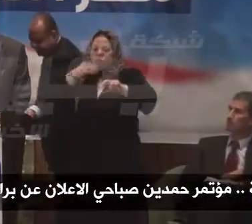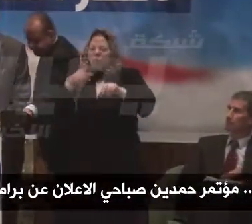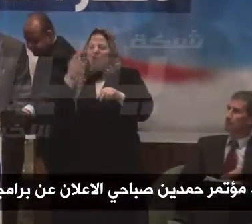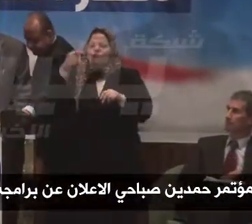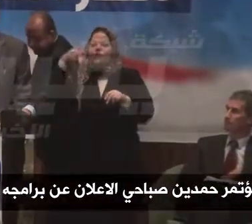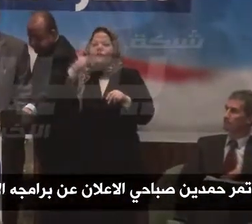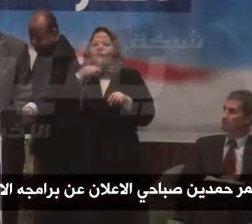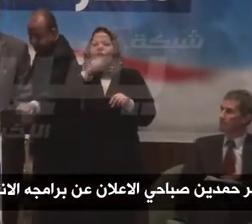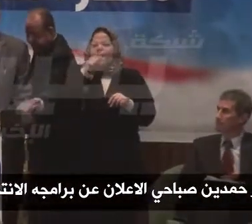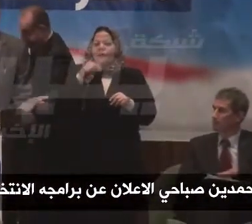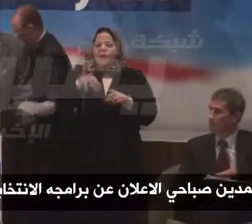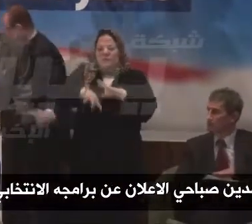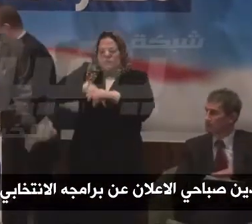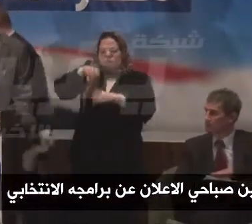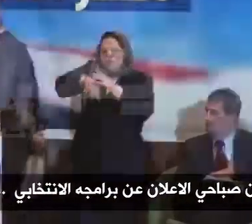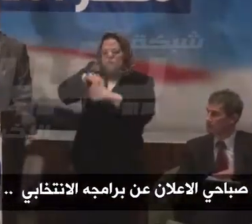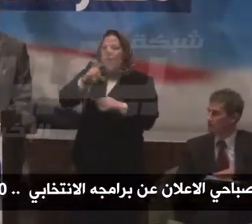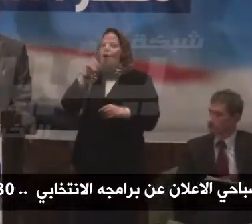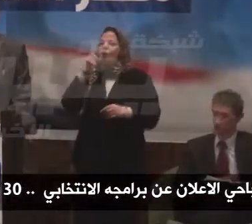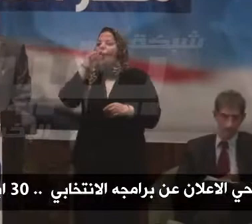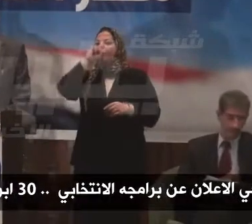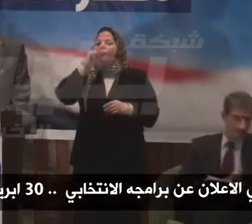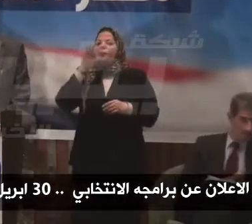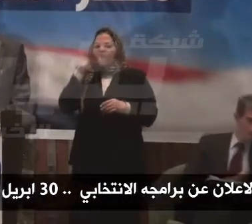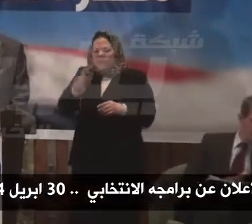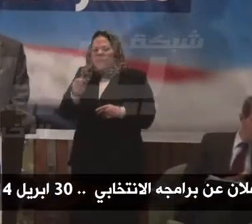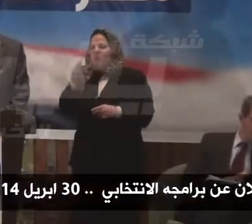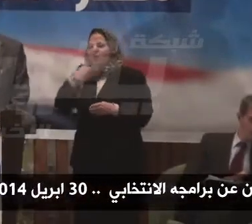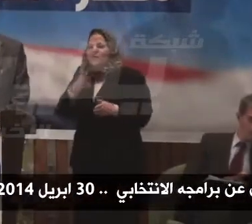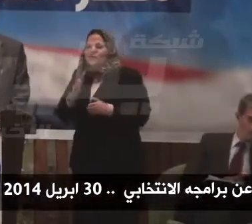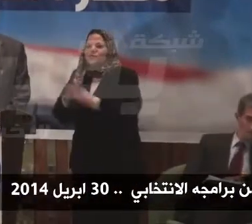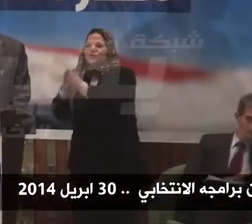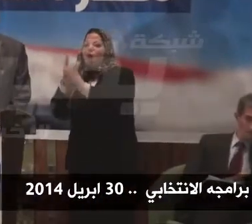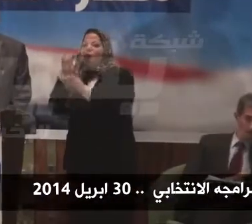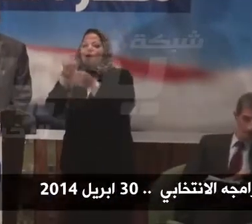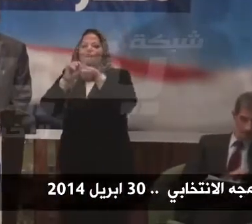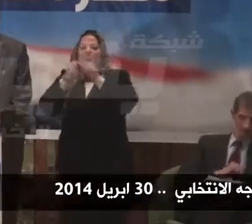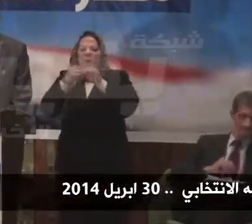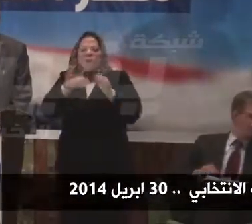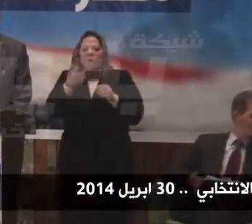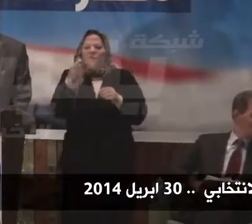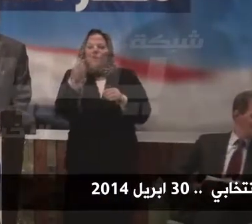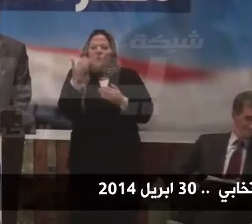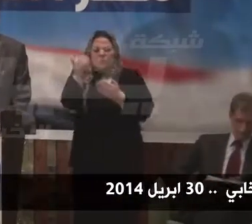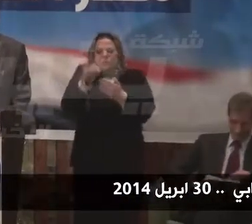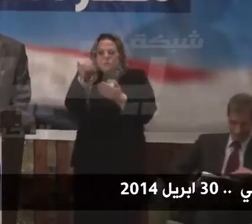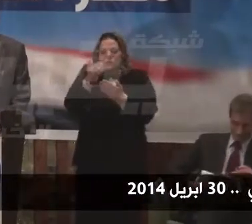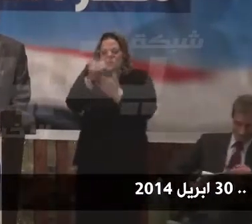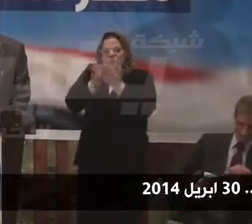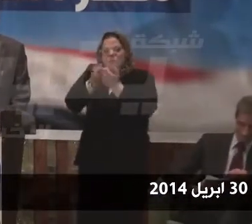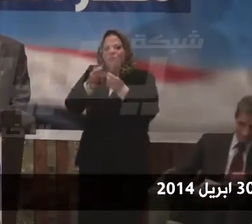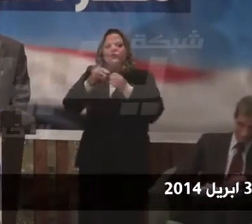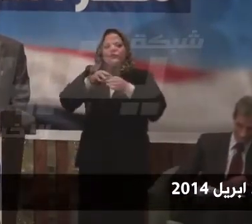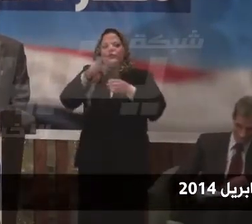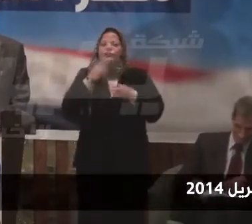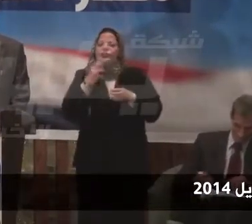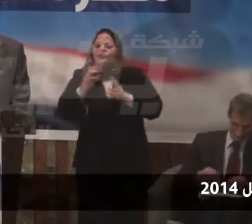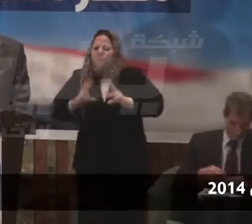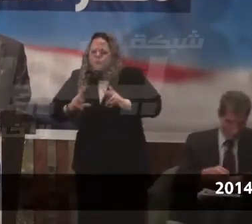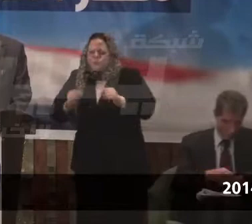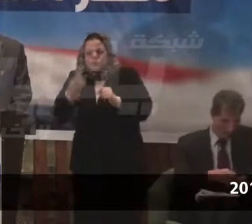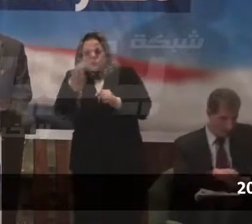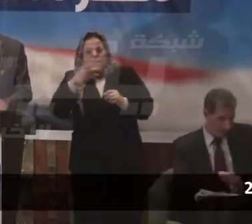65% من استهلاكنا لمياه الشرب، وبالتالي 10 مليار جنيه الفلوس اللي بنستخدمها عشان ننظف بها